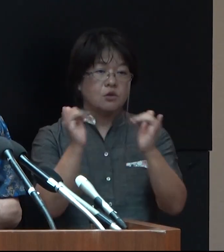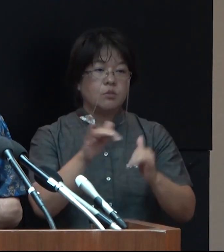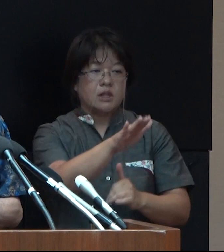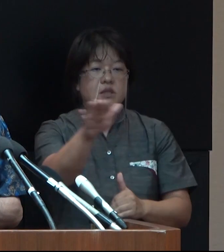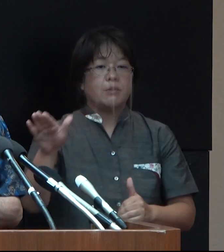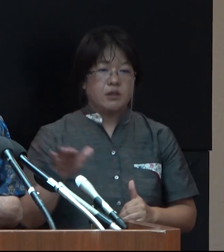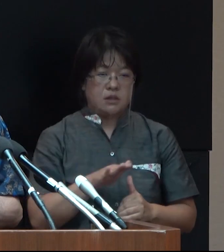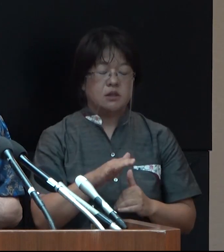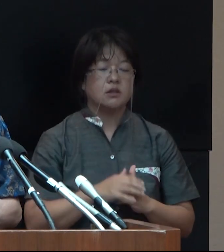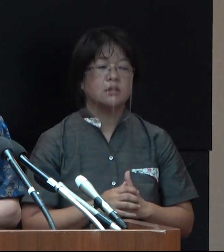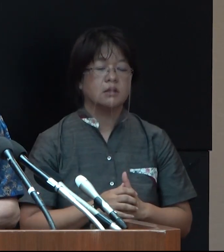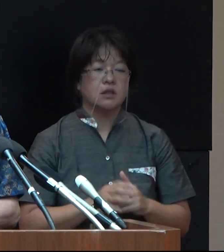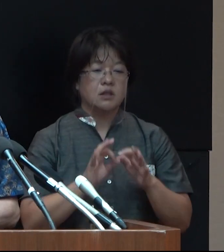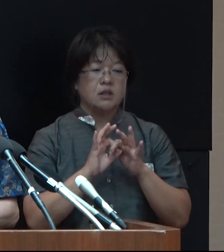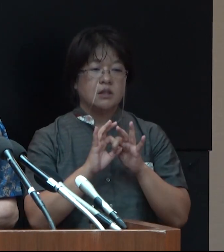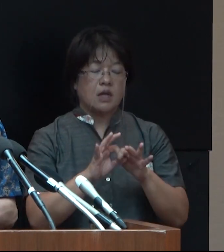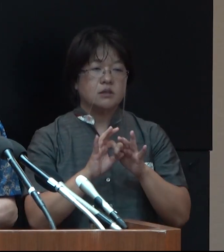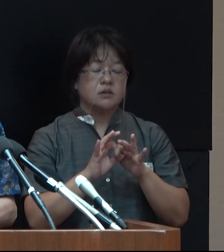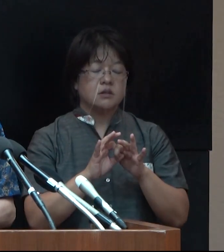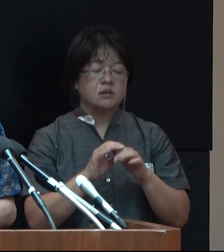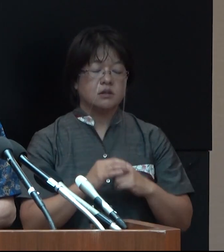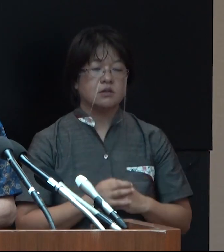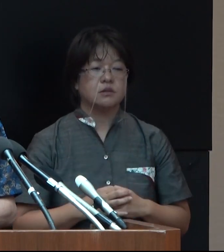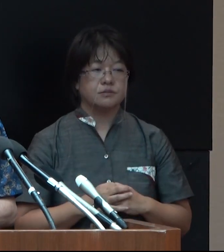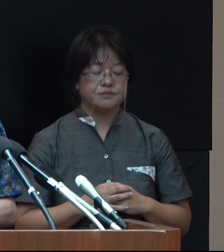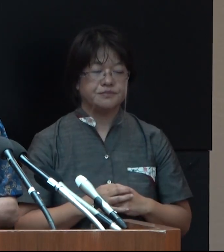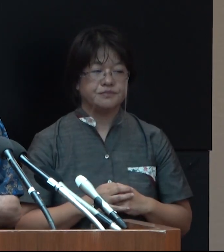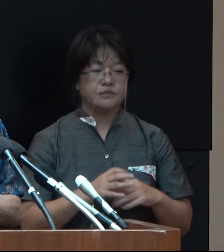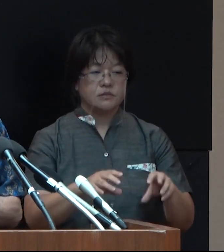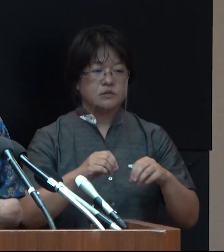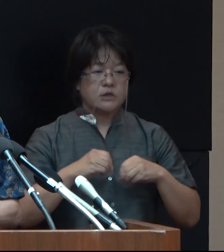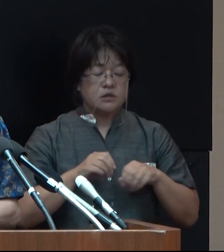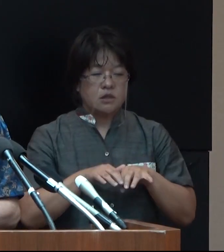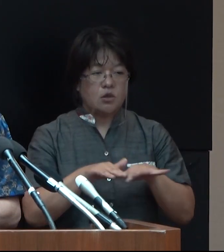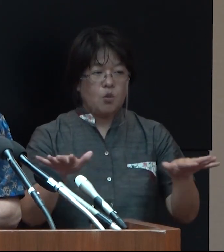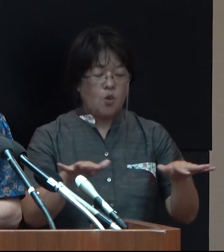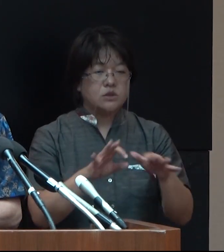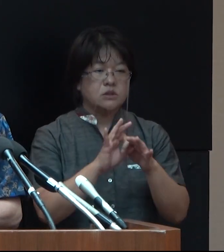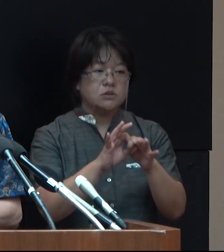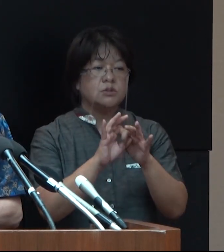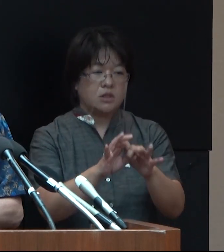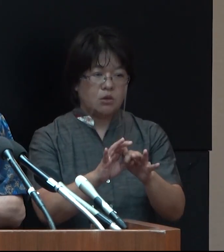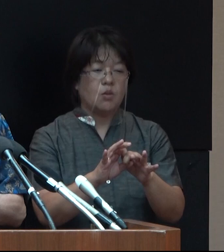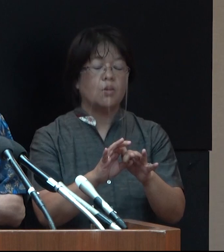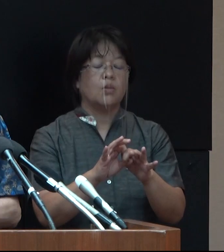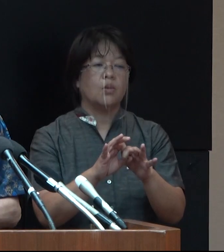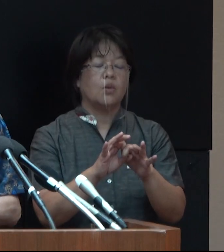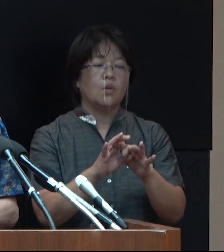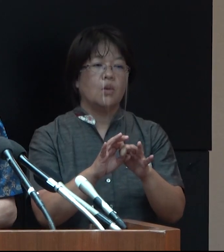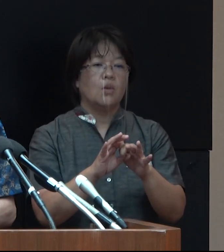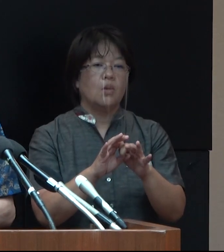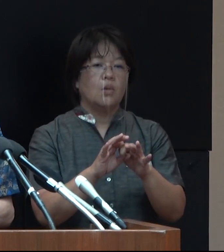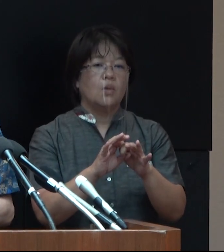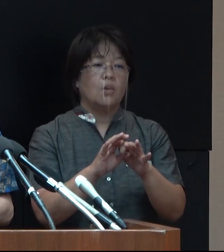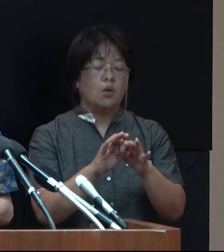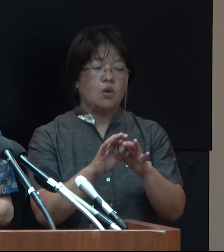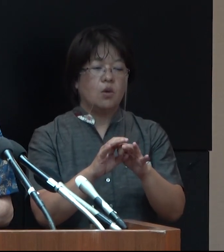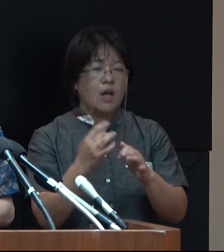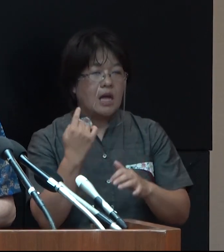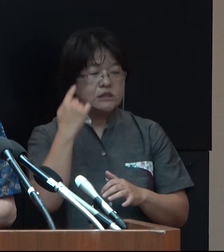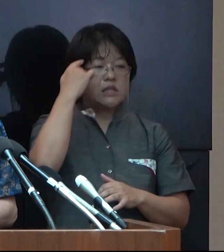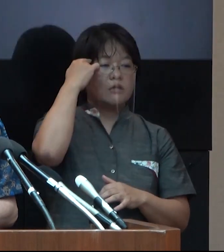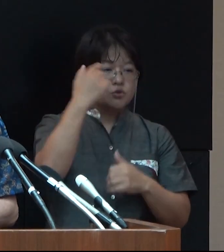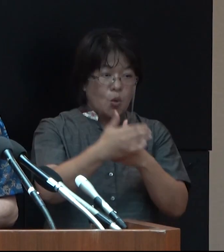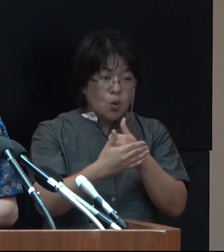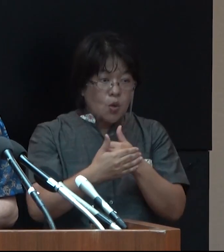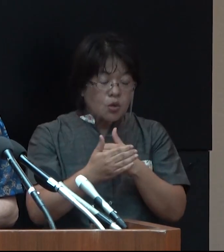その、感染拡大防止についての、お一人お一人の自覚と協力をお願いをさせ